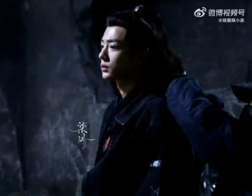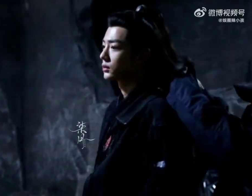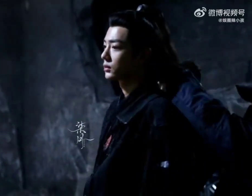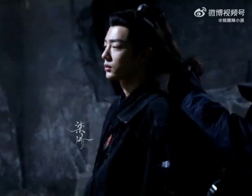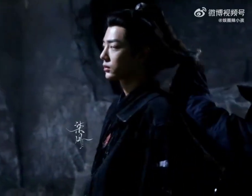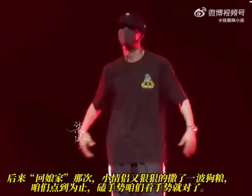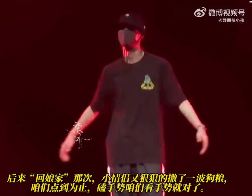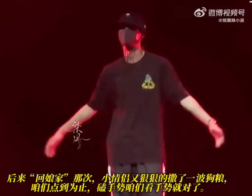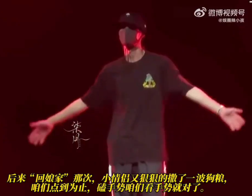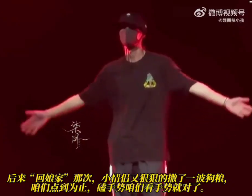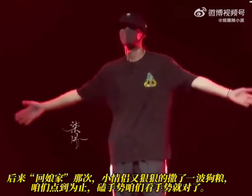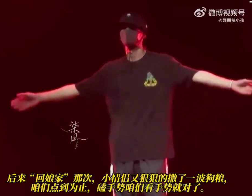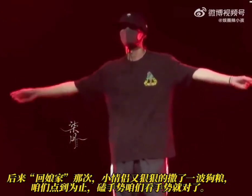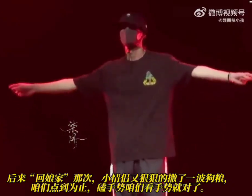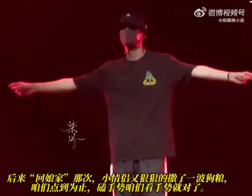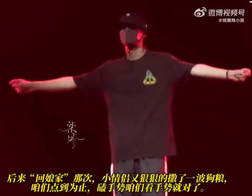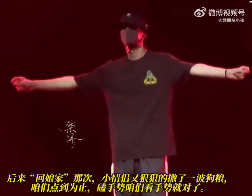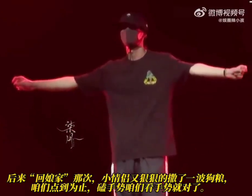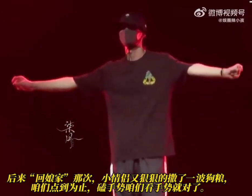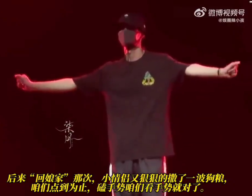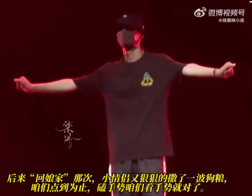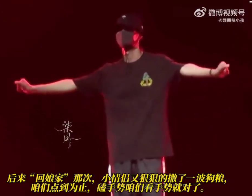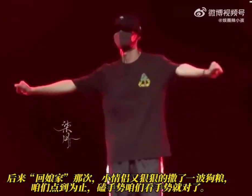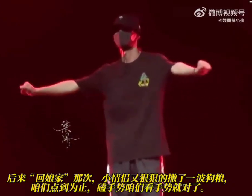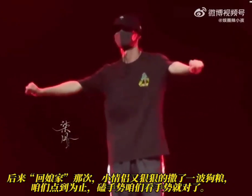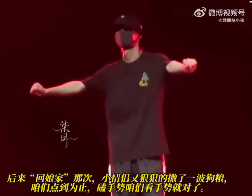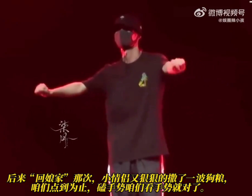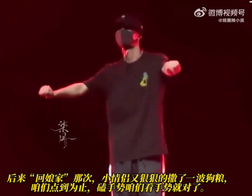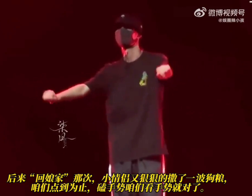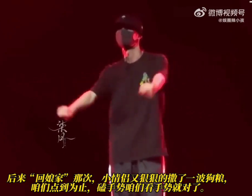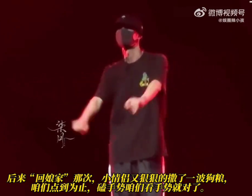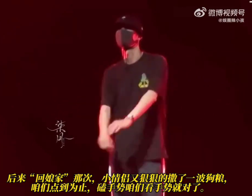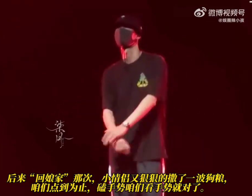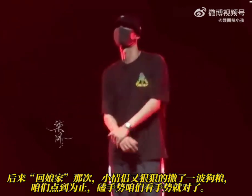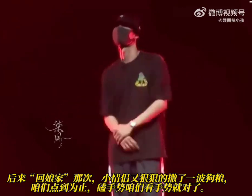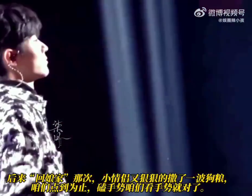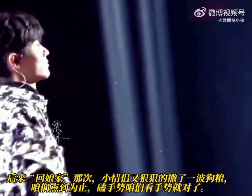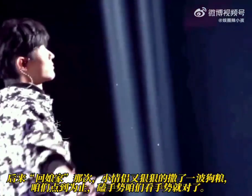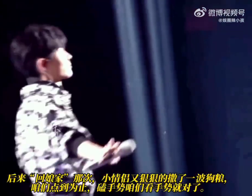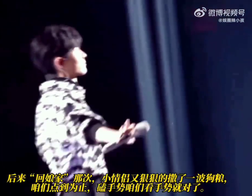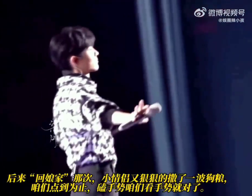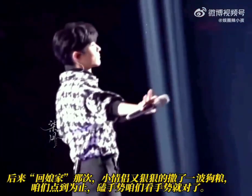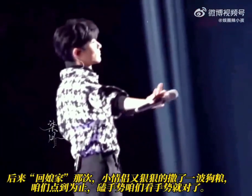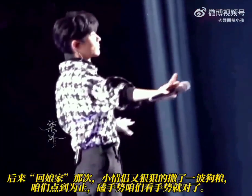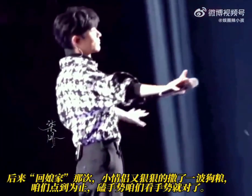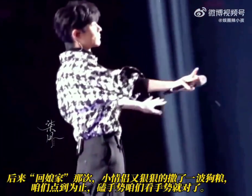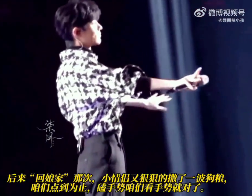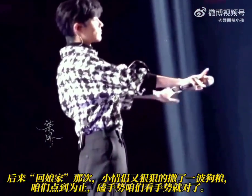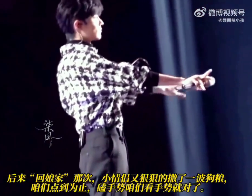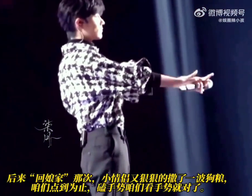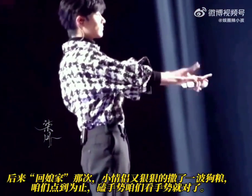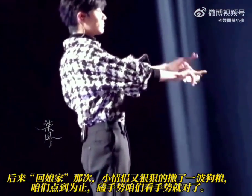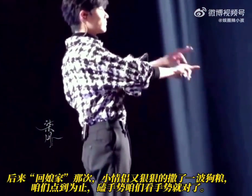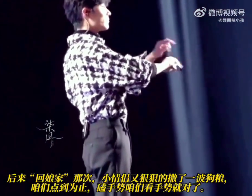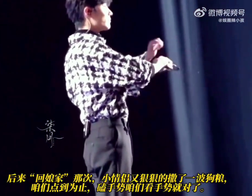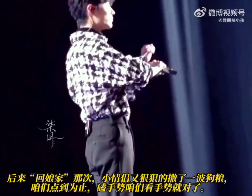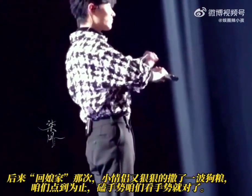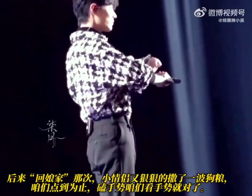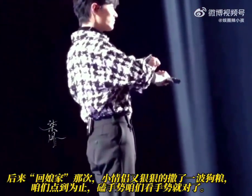着。后来回娘家那次，小情侣又狠狠地撒了一波狗粮，咱们点到为止，磕手势咱们